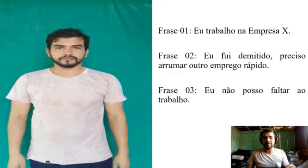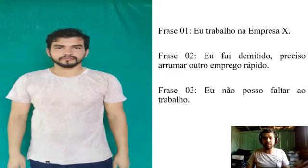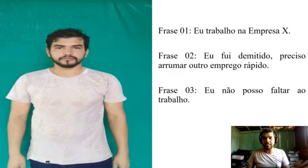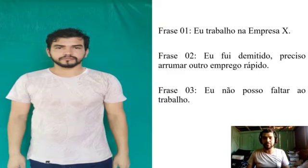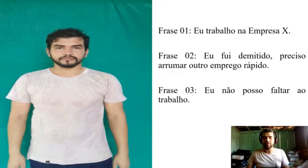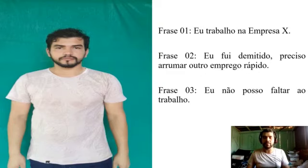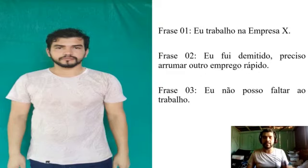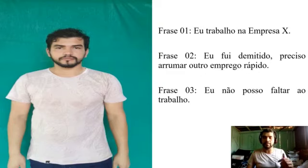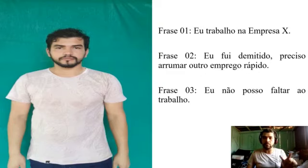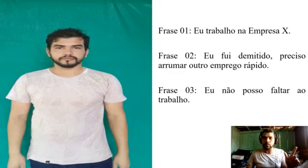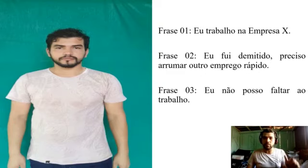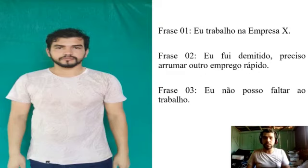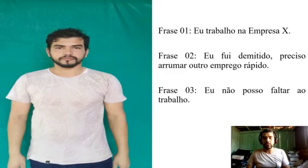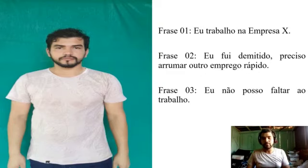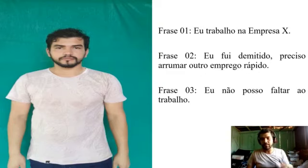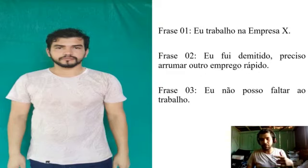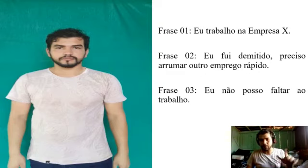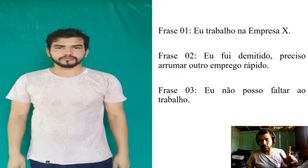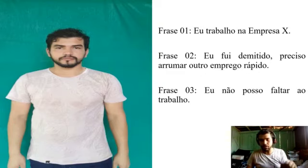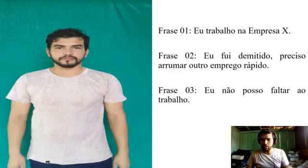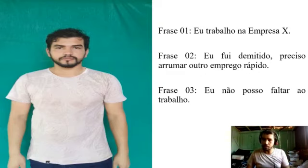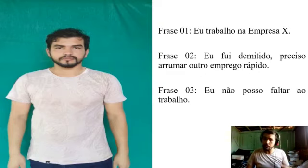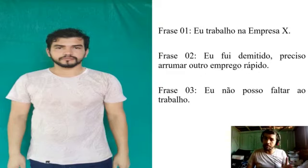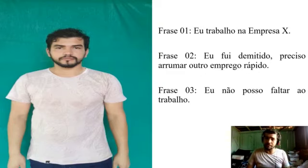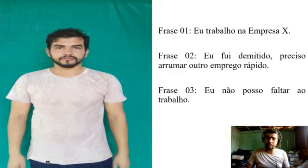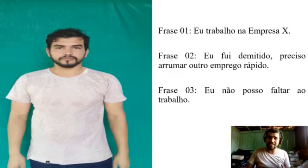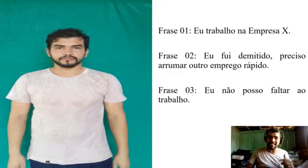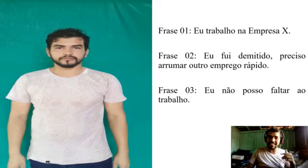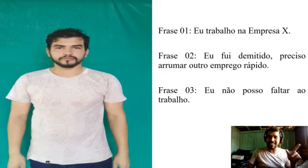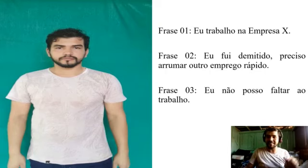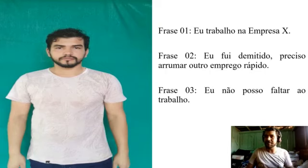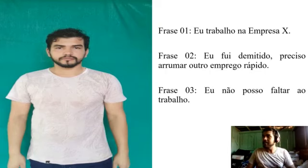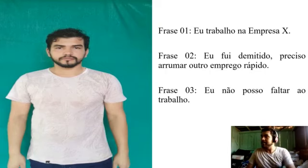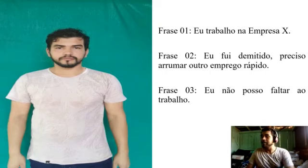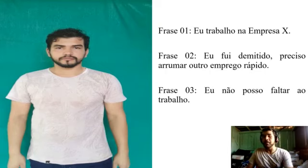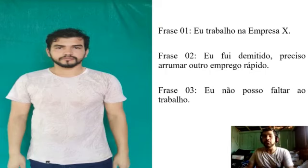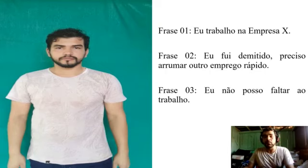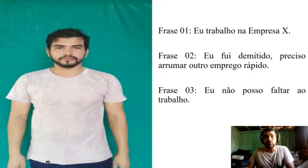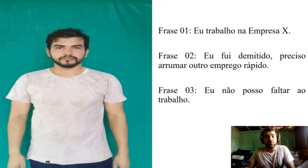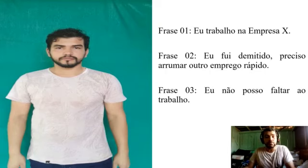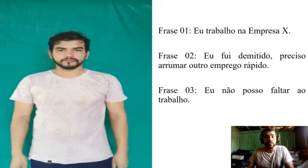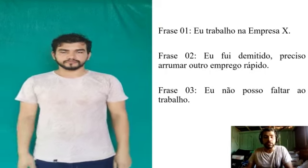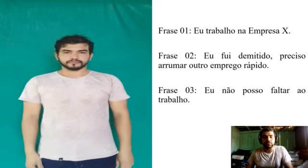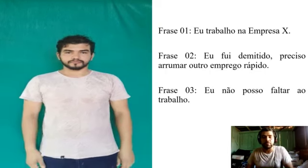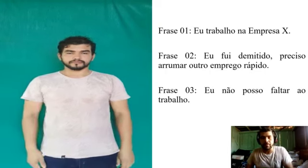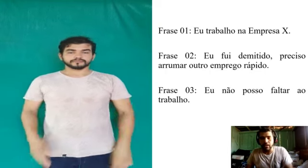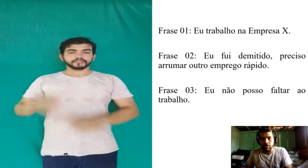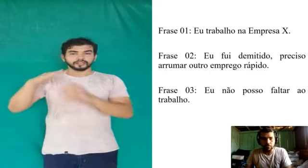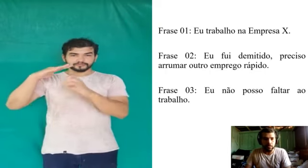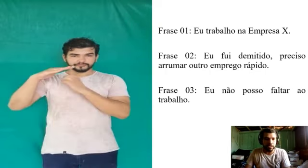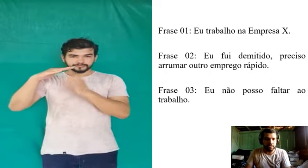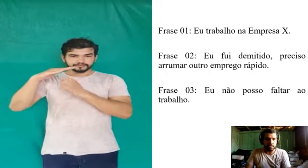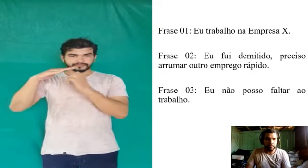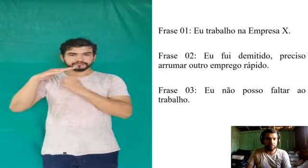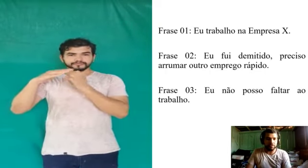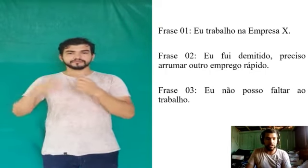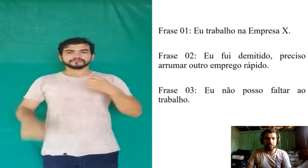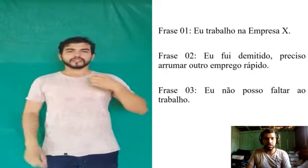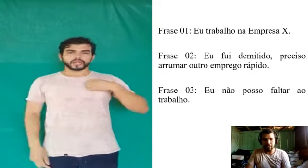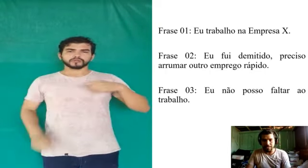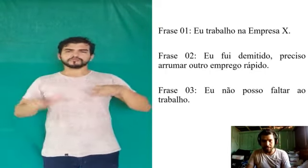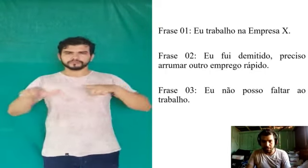falar vamos, vou falar vou falar fui, ou talvez eu fale irá. Depende muito do contexto. Vou colocar isso aqui